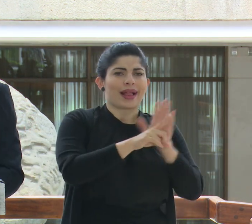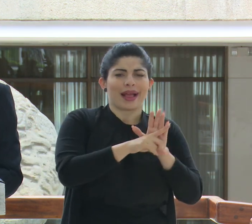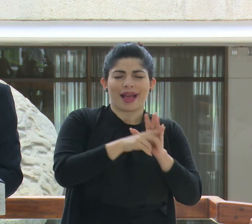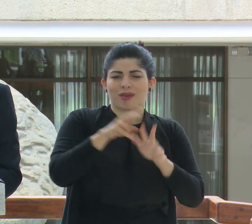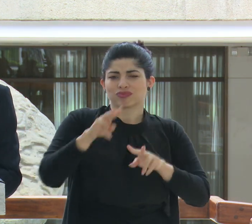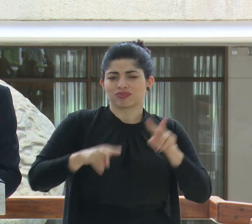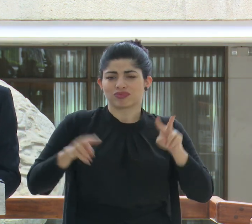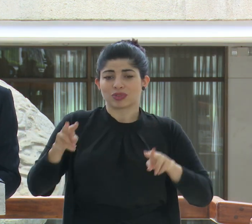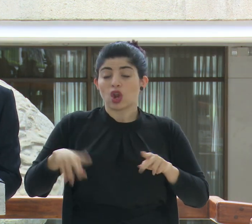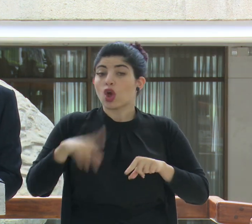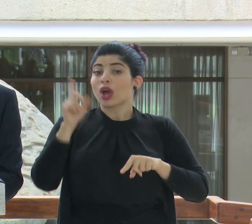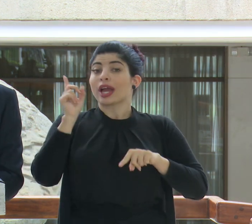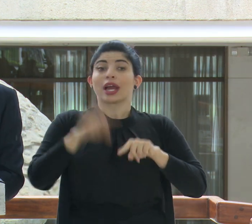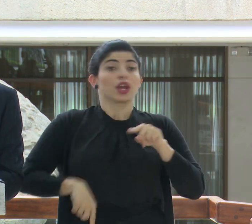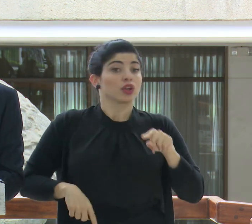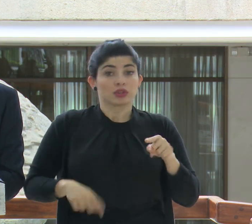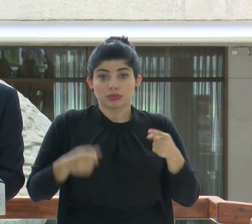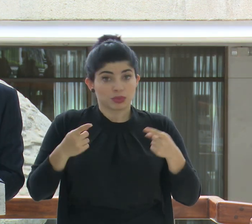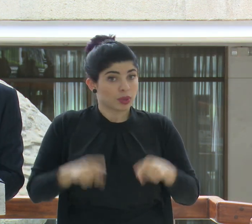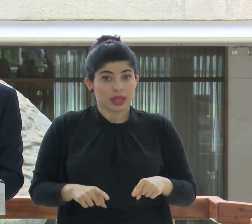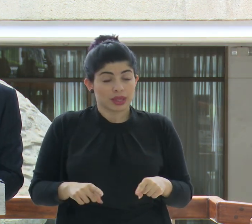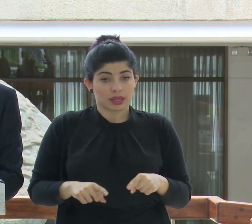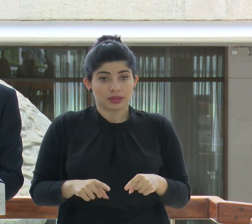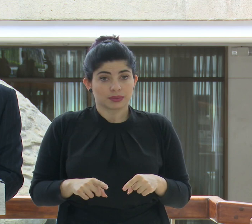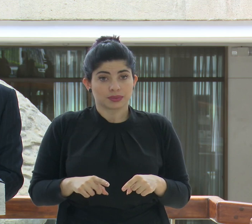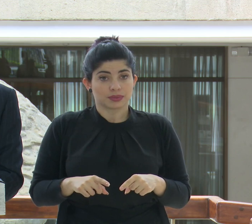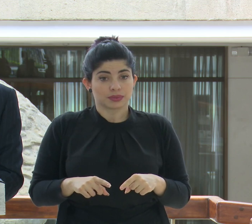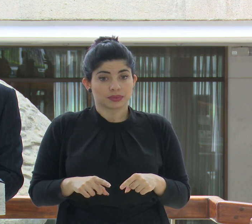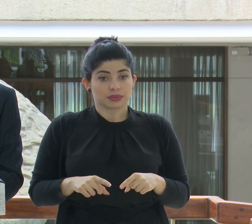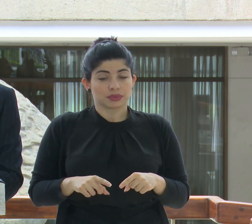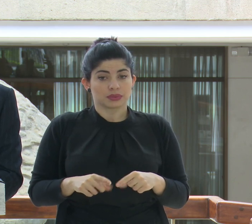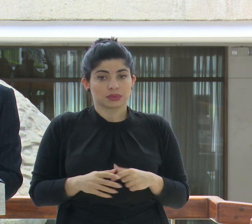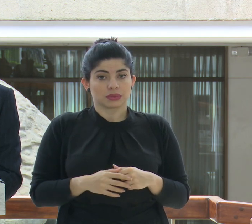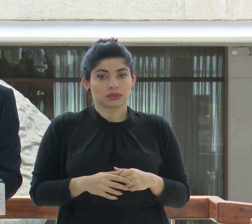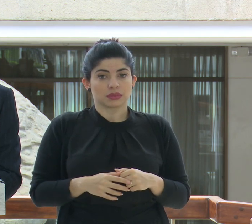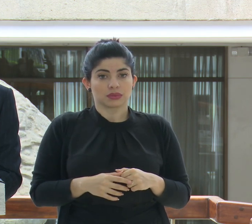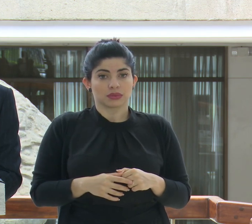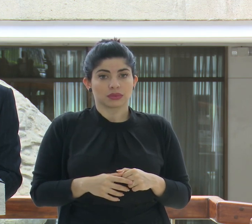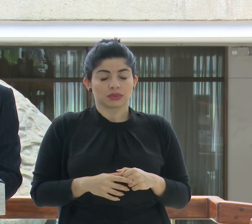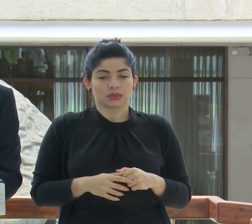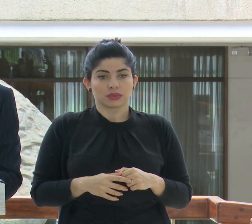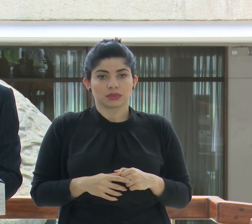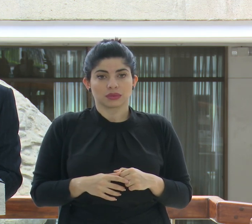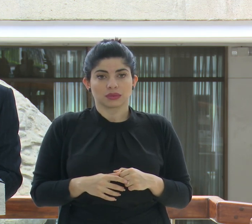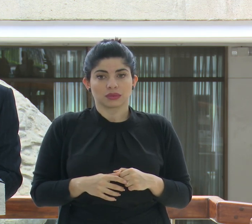Lo que no puede pasar es que